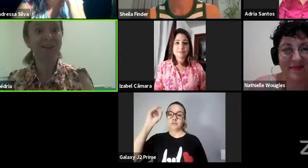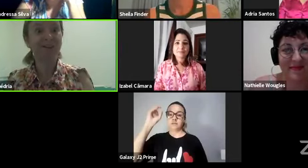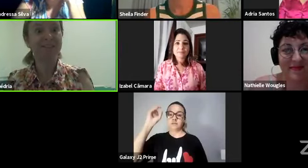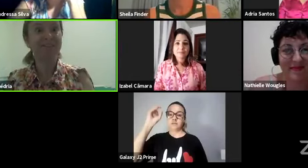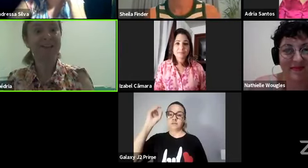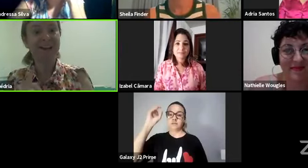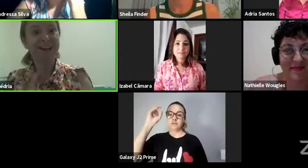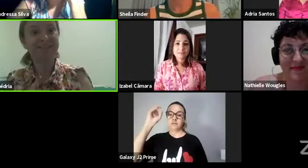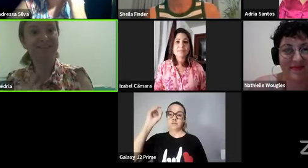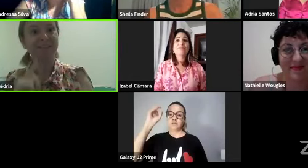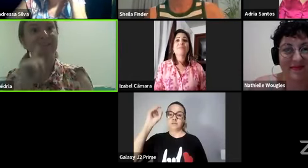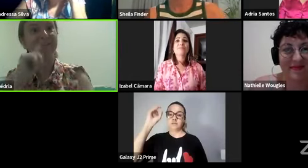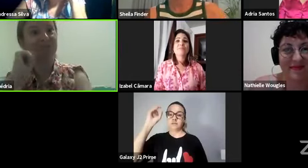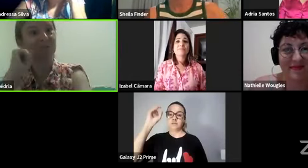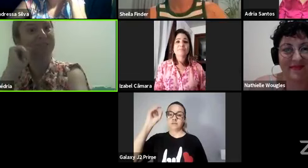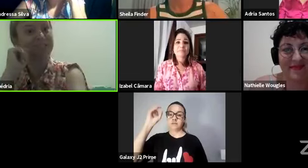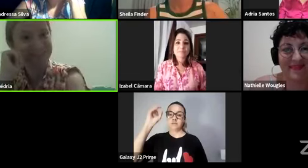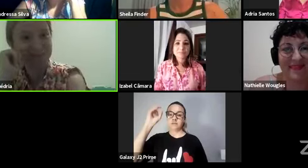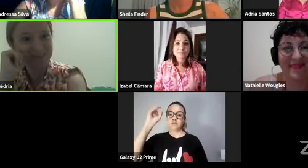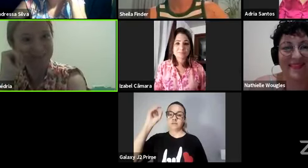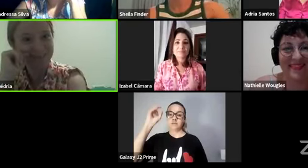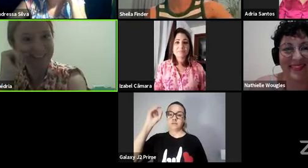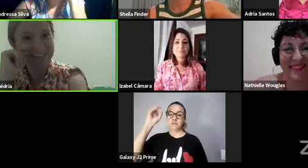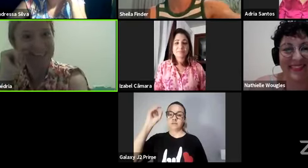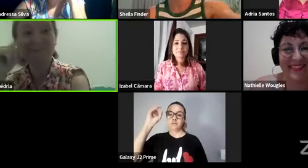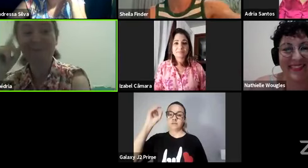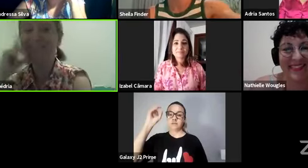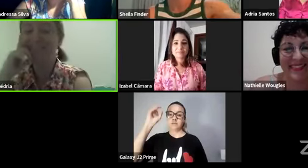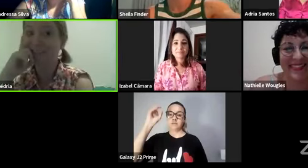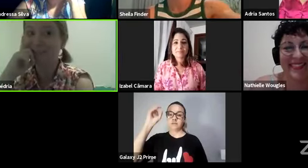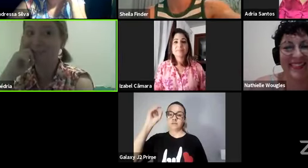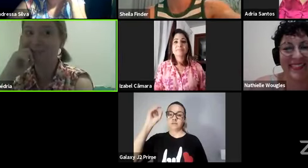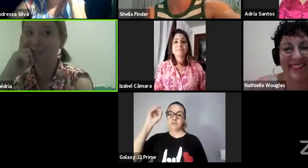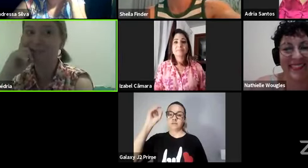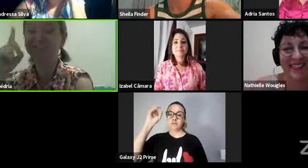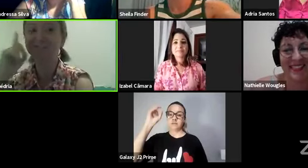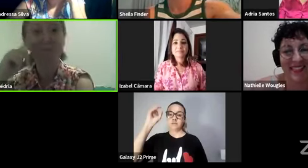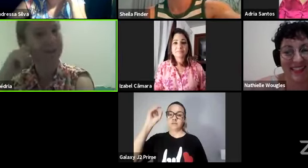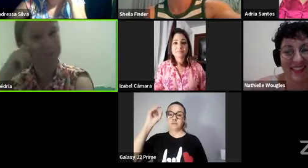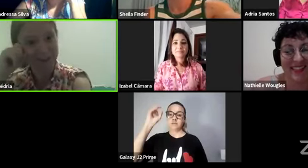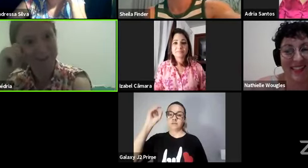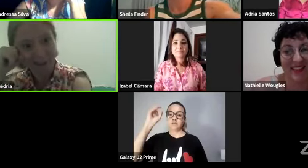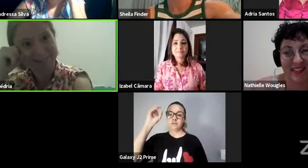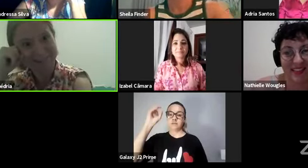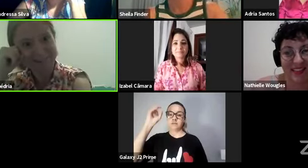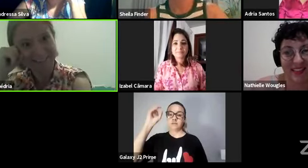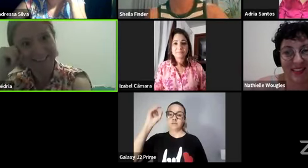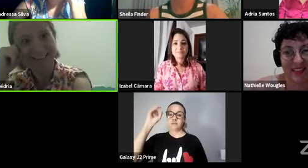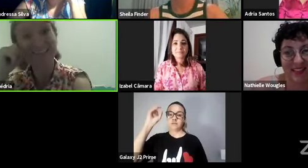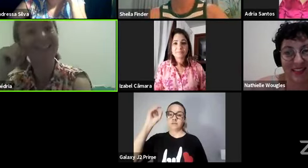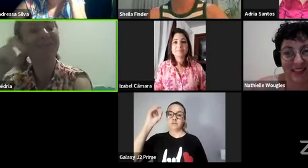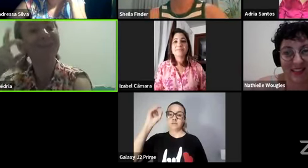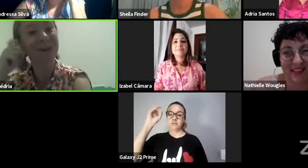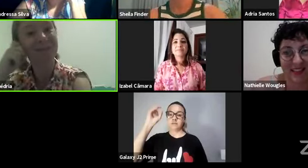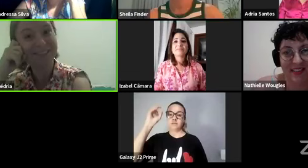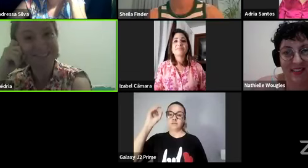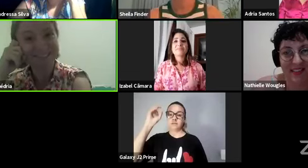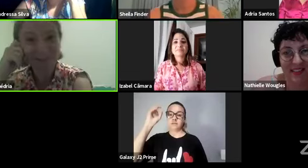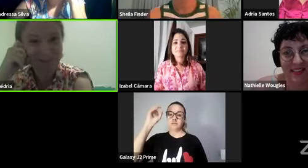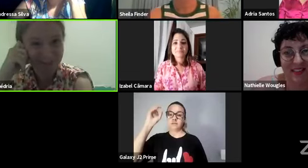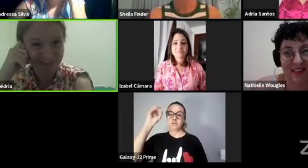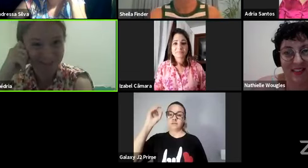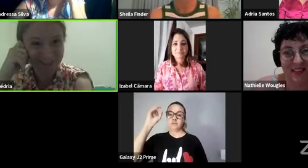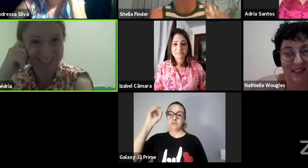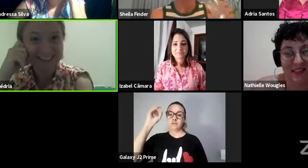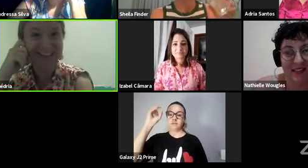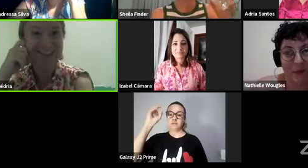meu Deus, é verdade? Isso faz muito sentido? Né? A partir disso, isso explica muita coisa, né? E foi o que